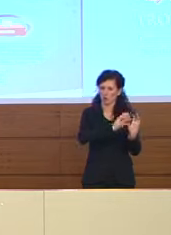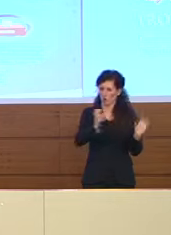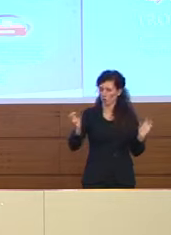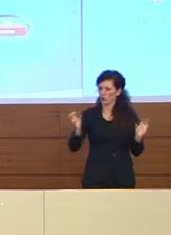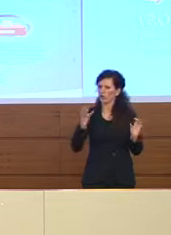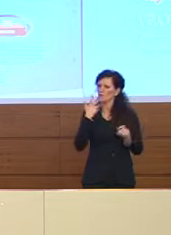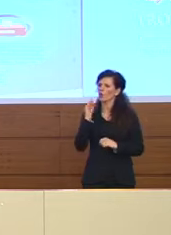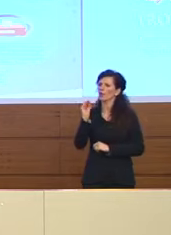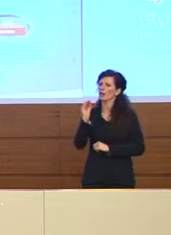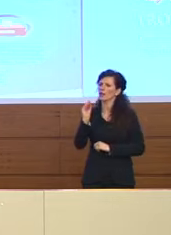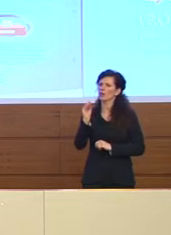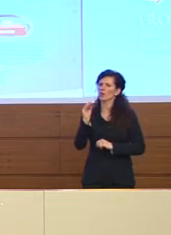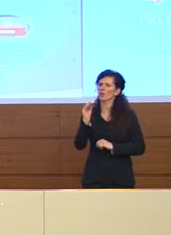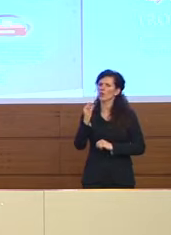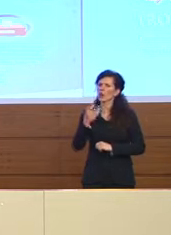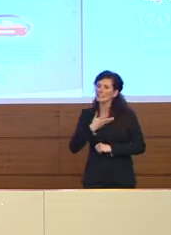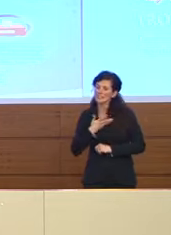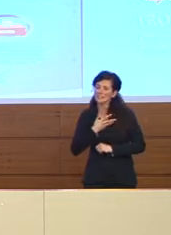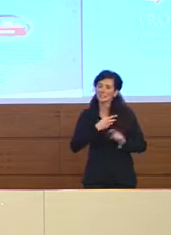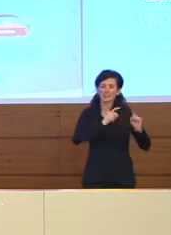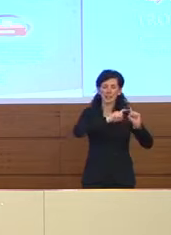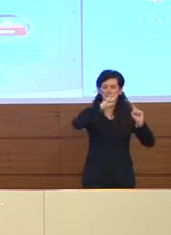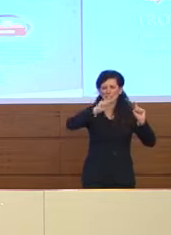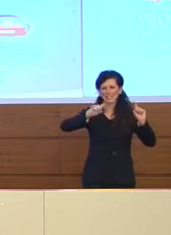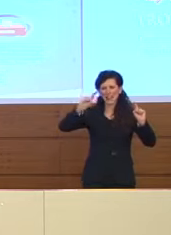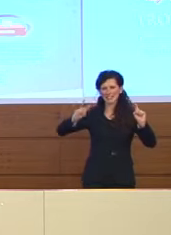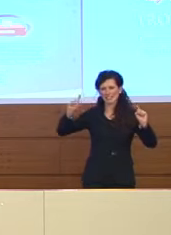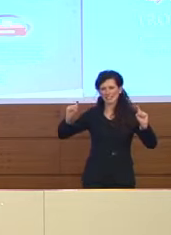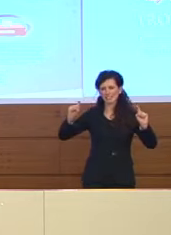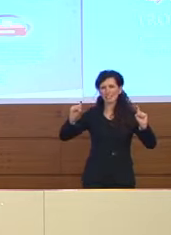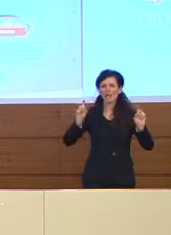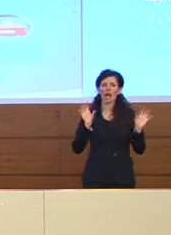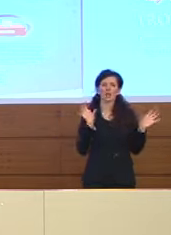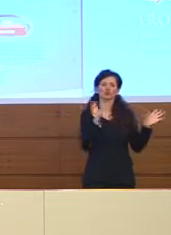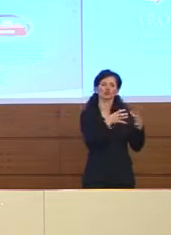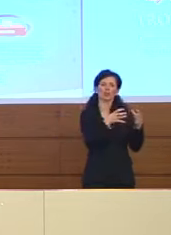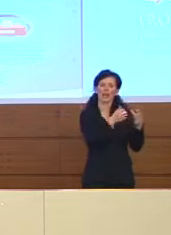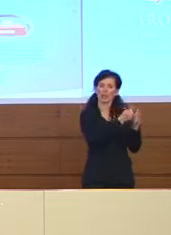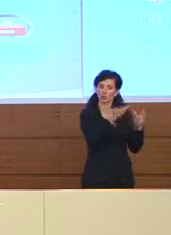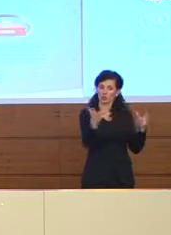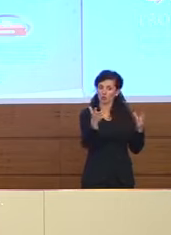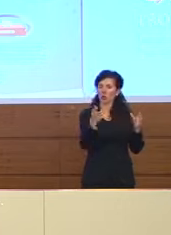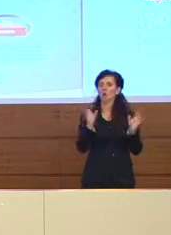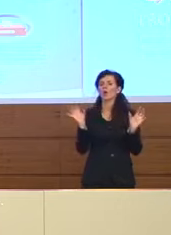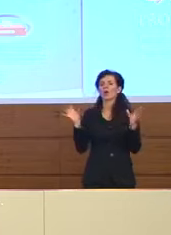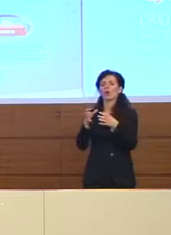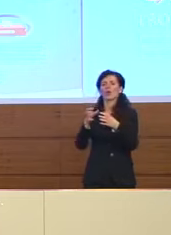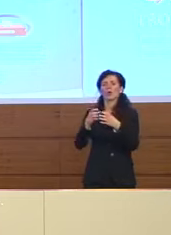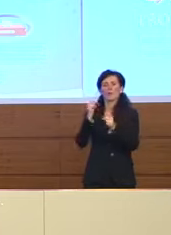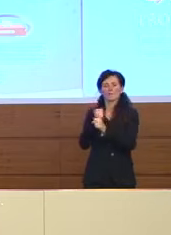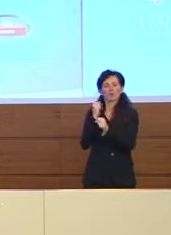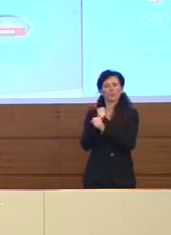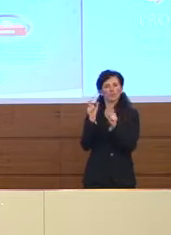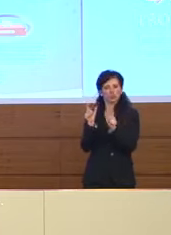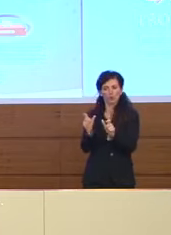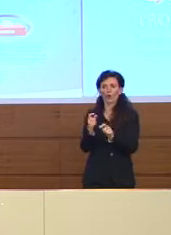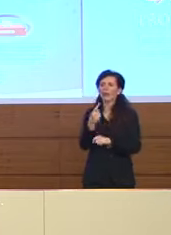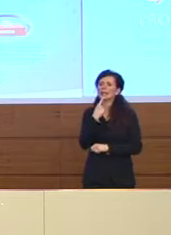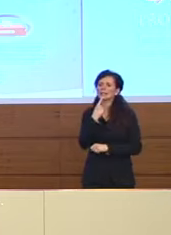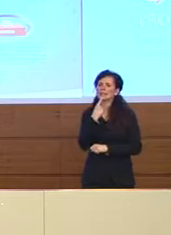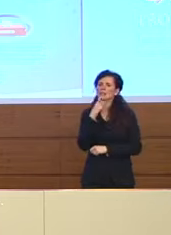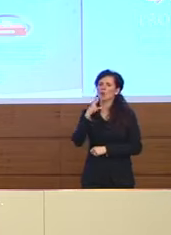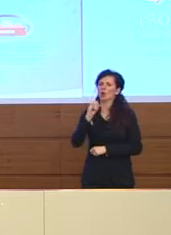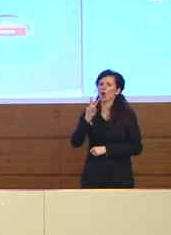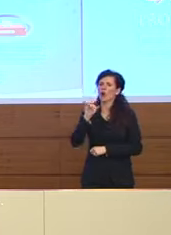anche per cento e per professione di chi è stato più colpito dal copit a